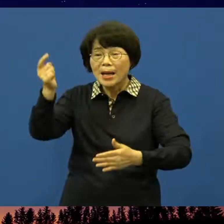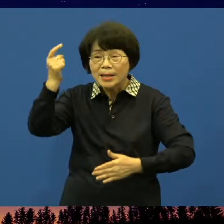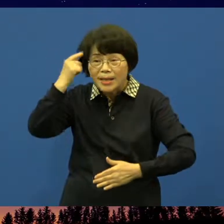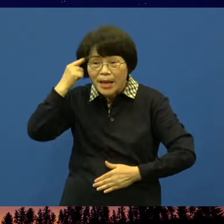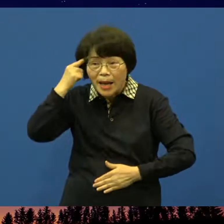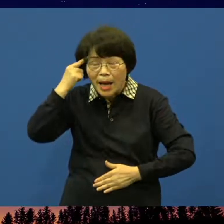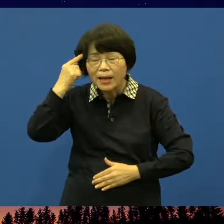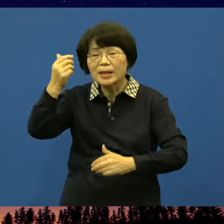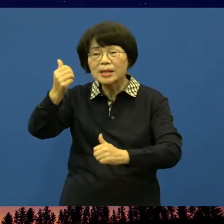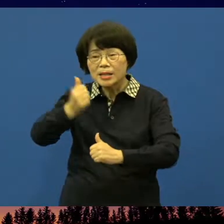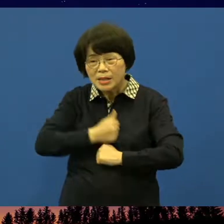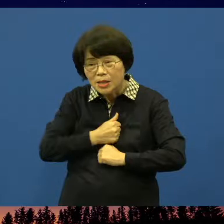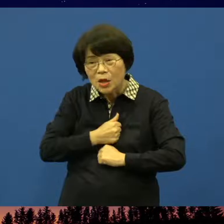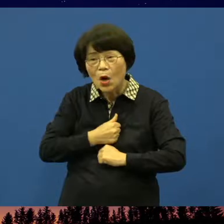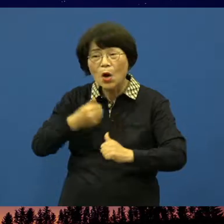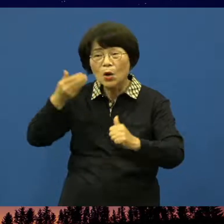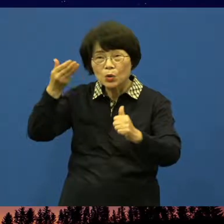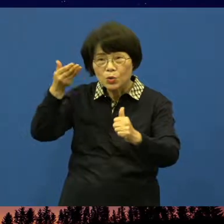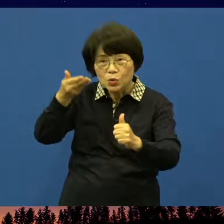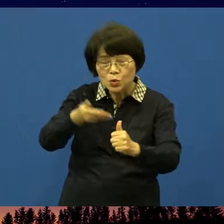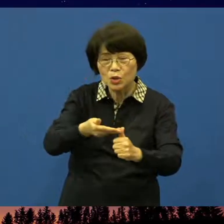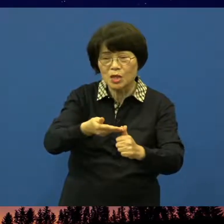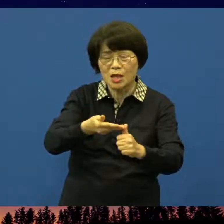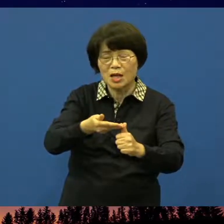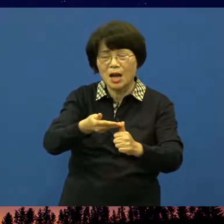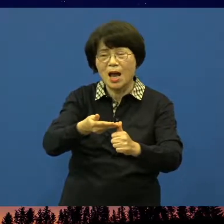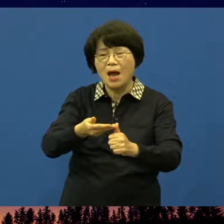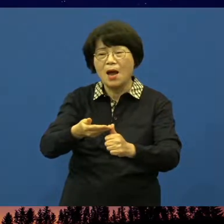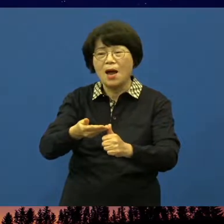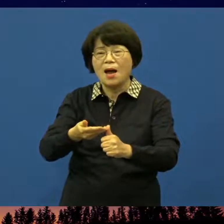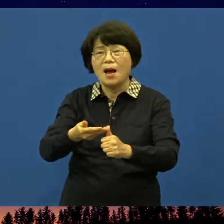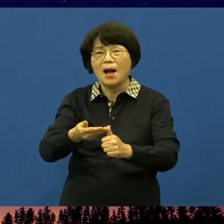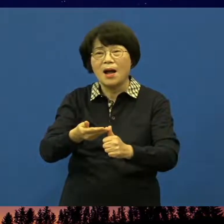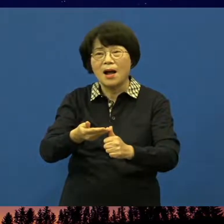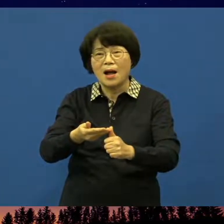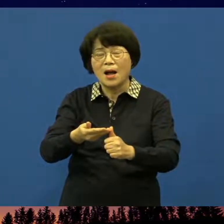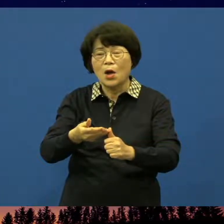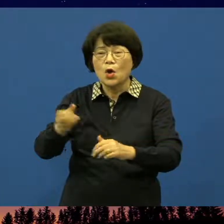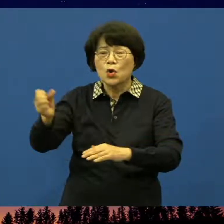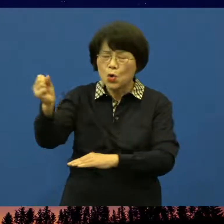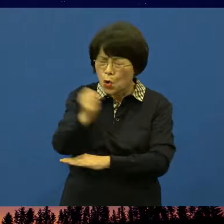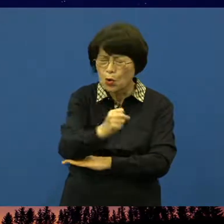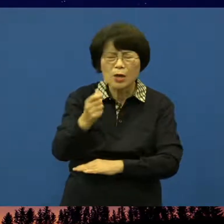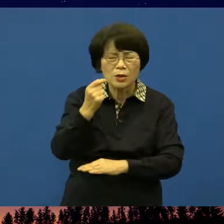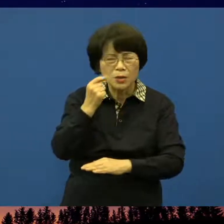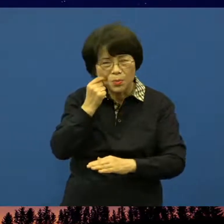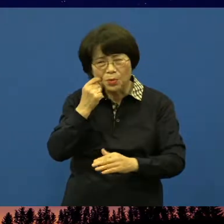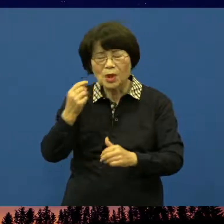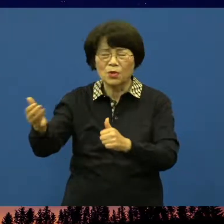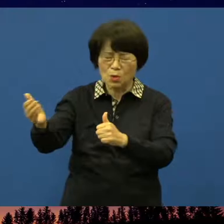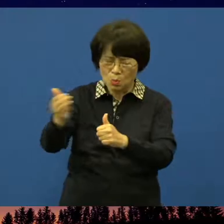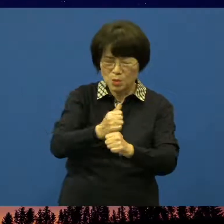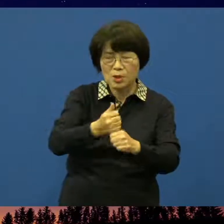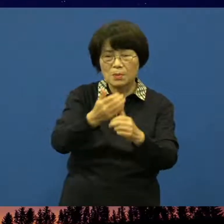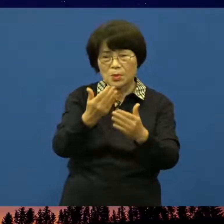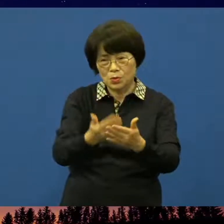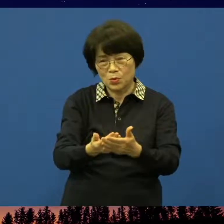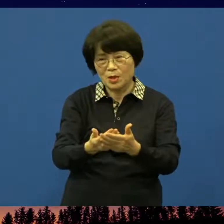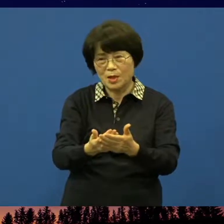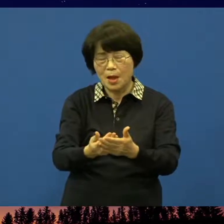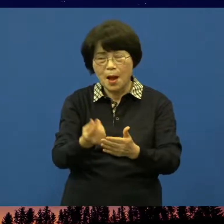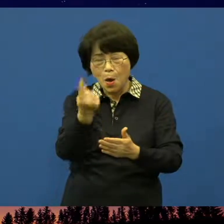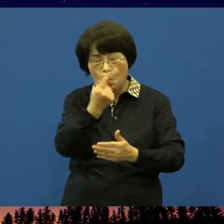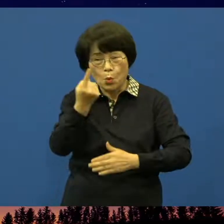지켜주시리라. 꽉 붙들어 주시리라. 꽉. 아무도 염려가 파고 들어가지 않도록 보초를